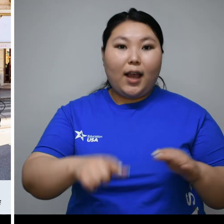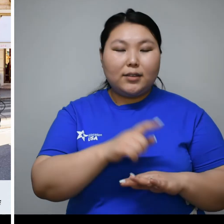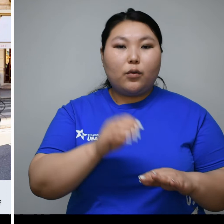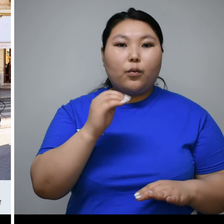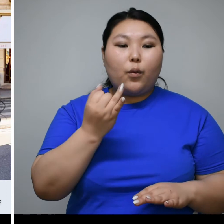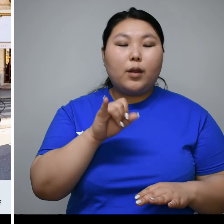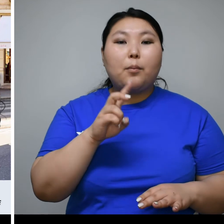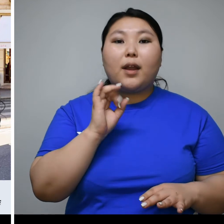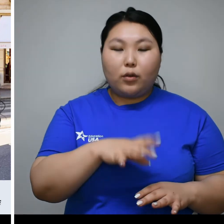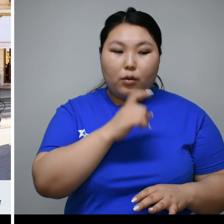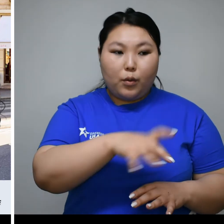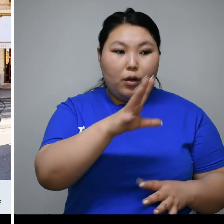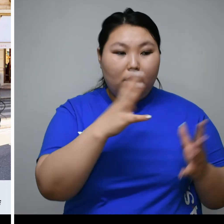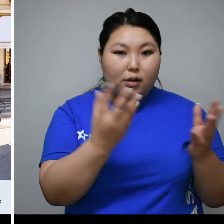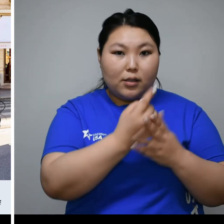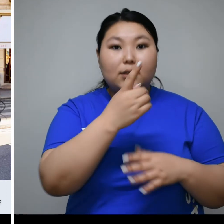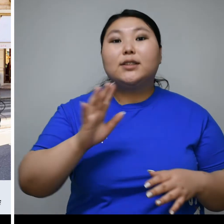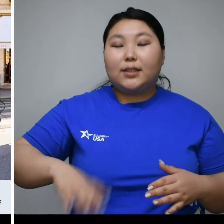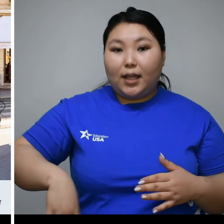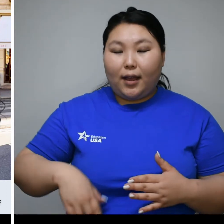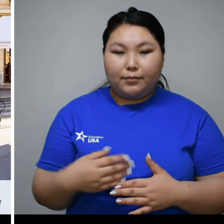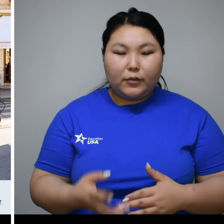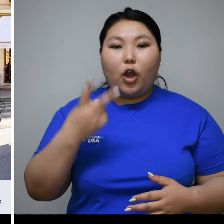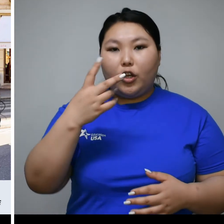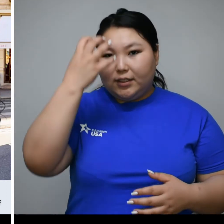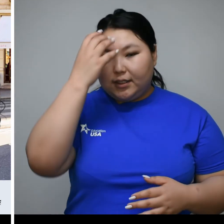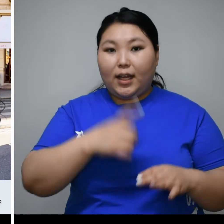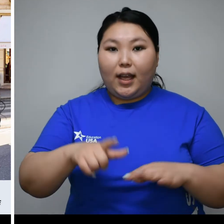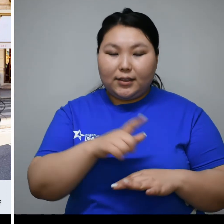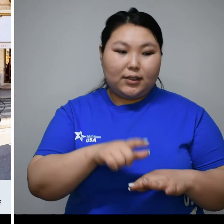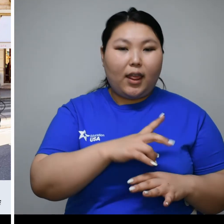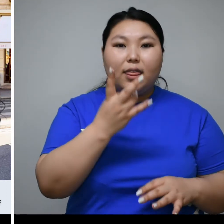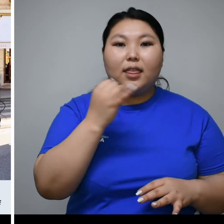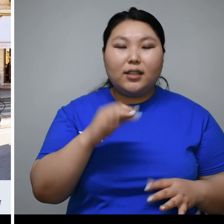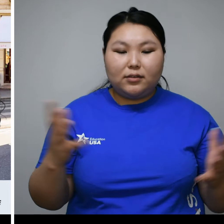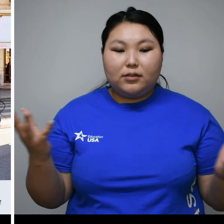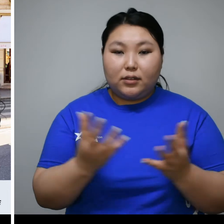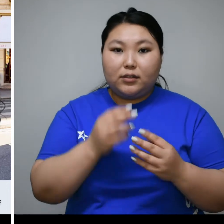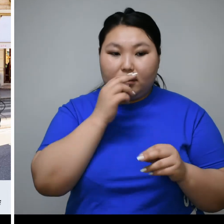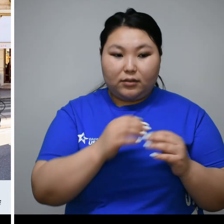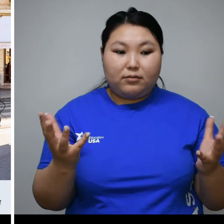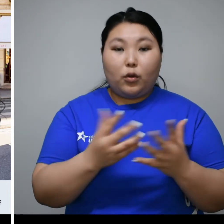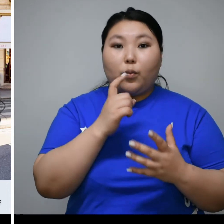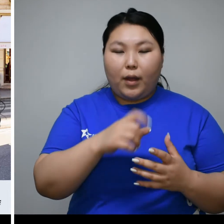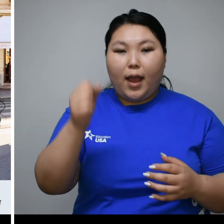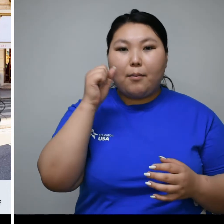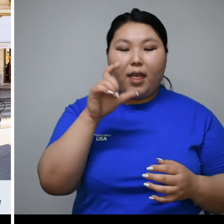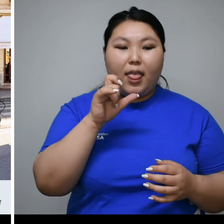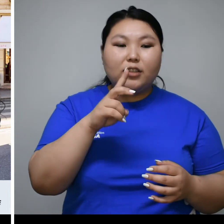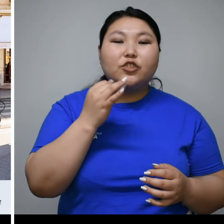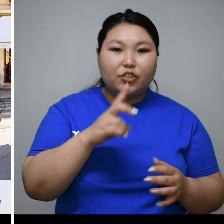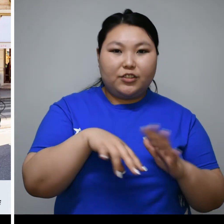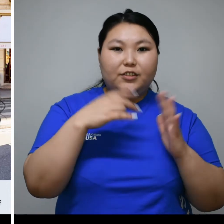засгийн газрын Fulbright-ийн хүмүүс шалгарсны дараагаар яг хоёр засгийн газрын нийт шалгарсан хүмүүс маань